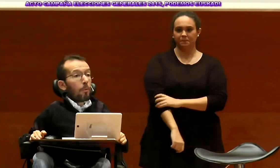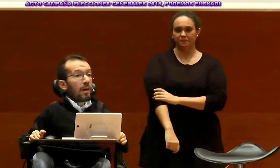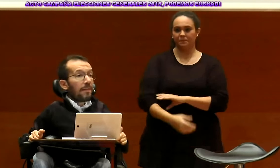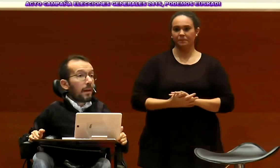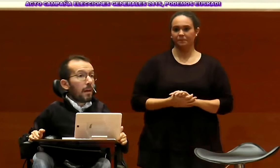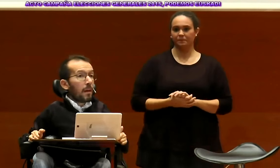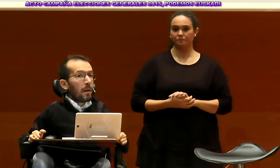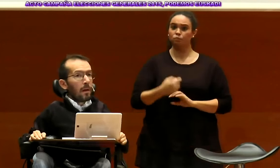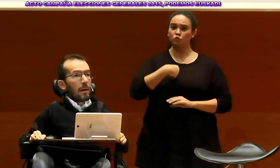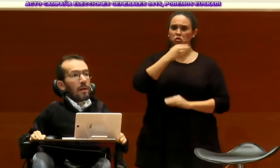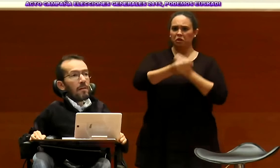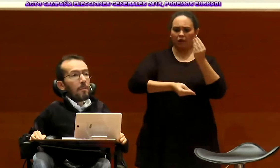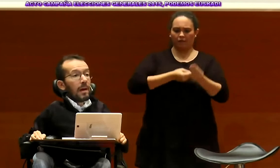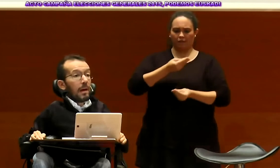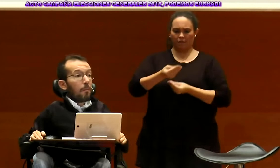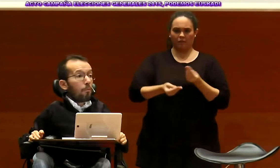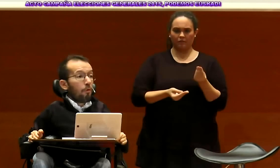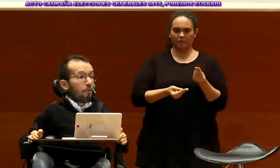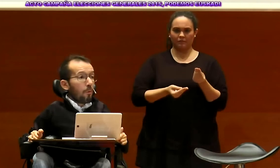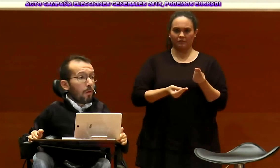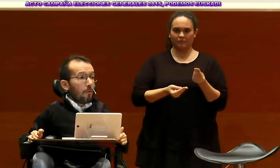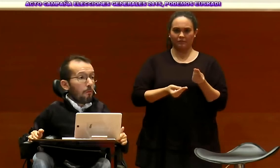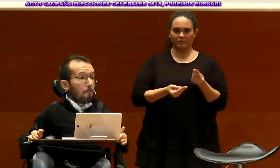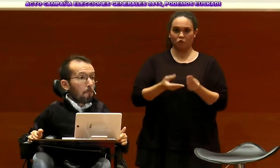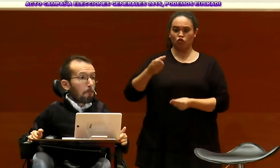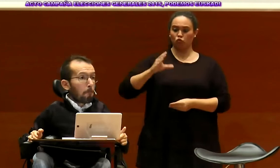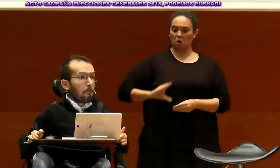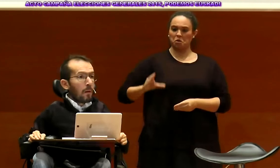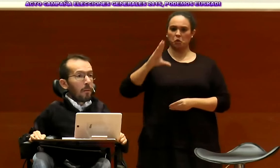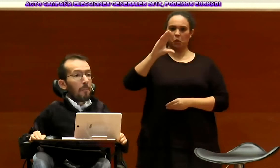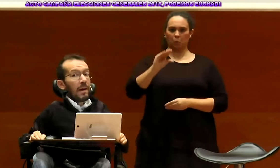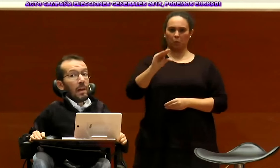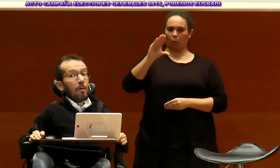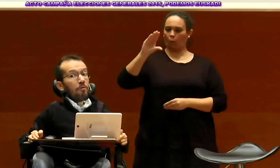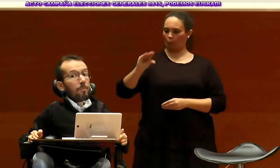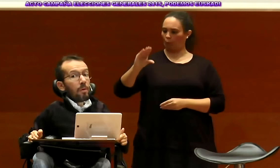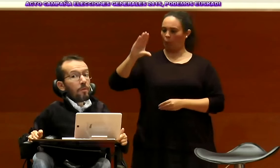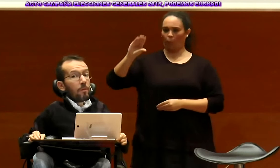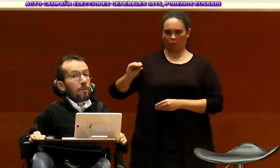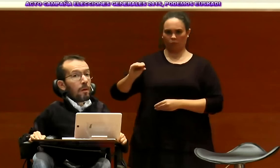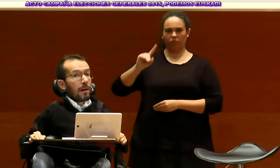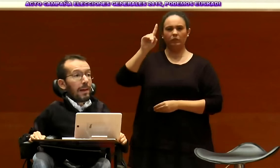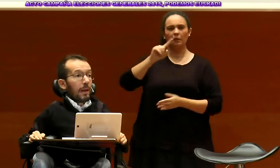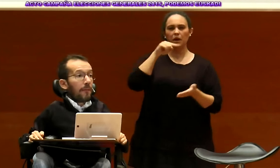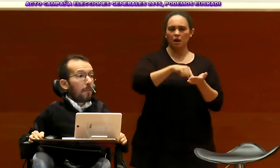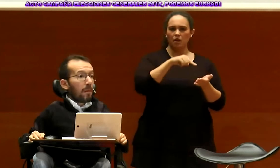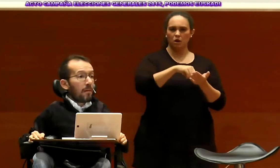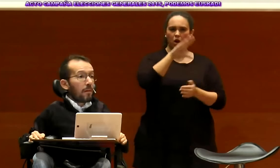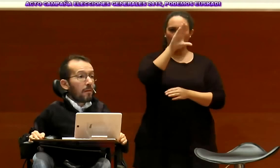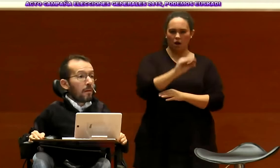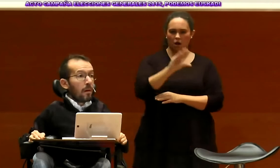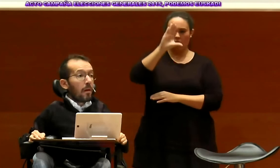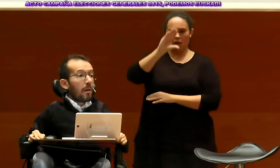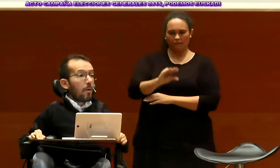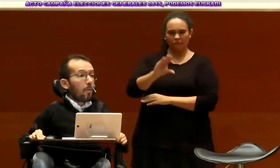Lo que yo voy a hacer es bajar mucho los sueldos, bajarle los impuestos a las grandes